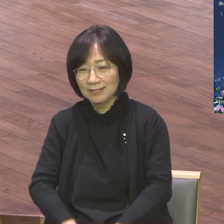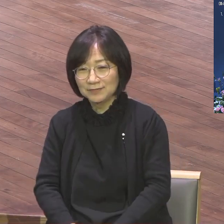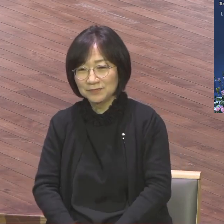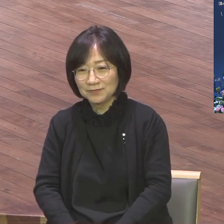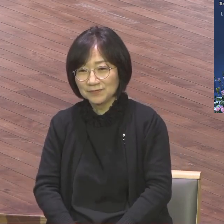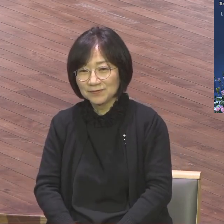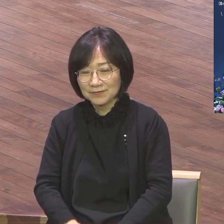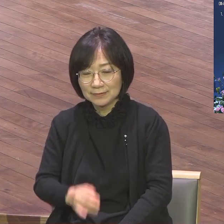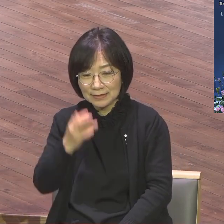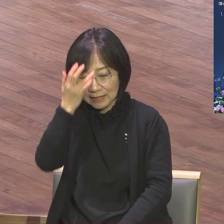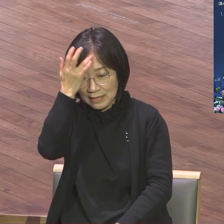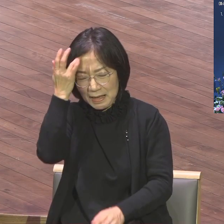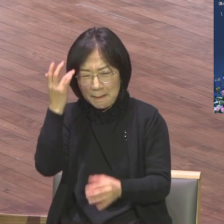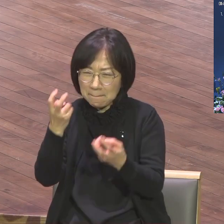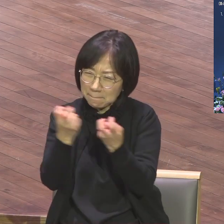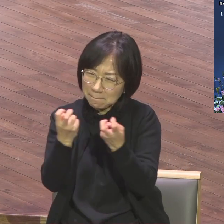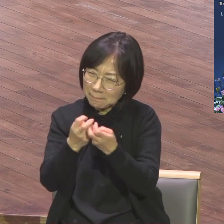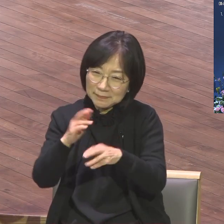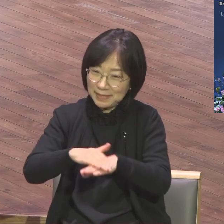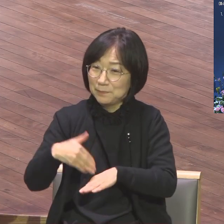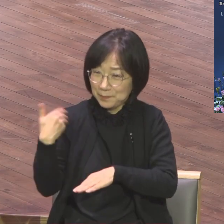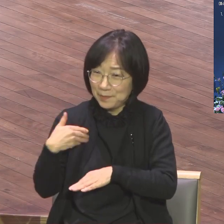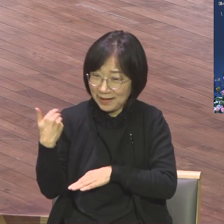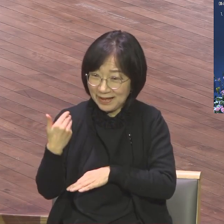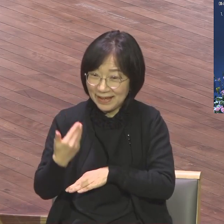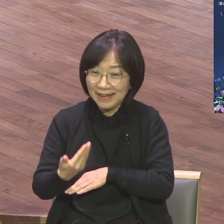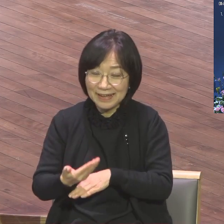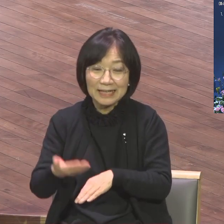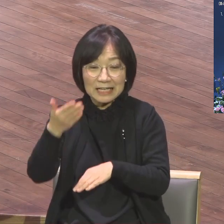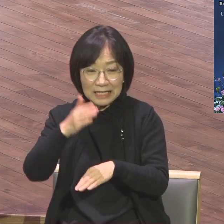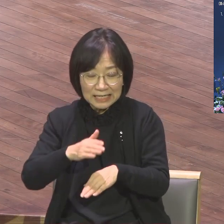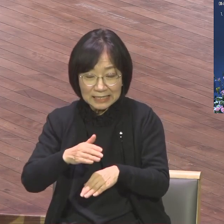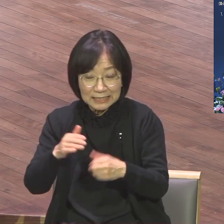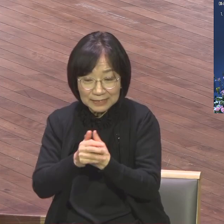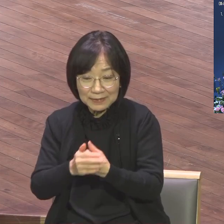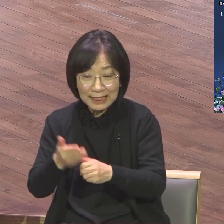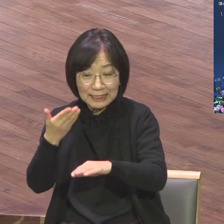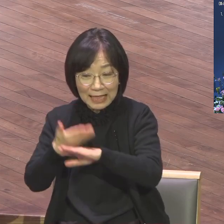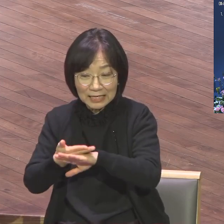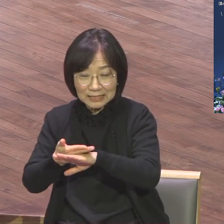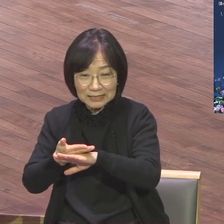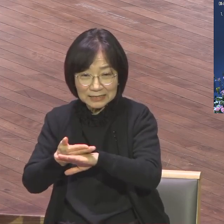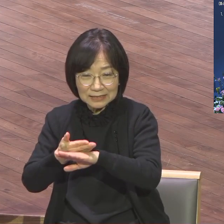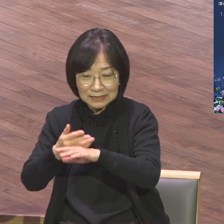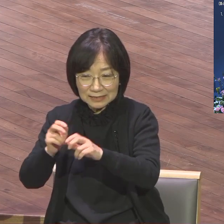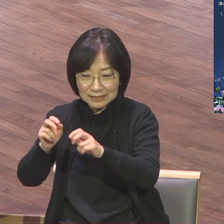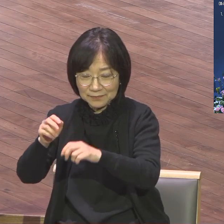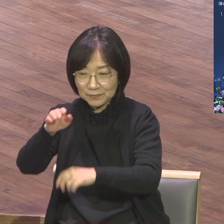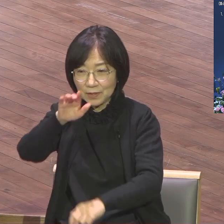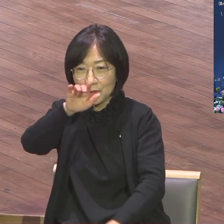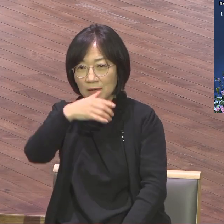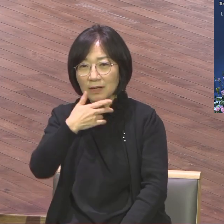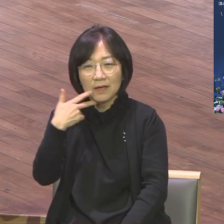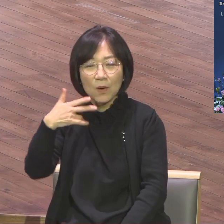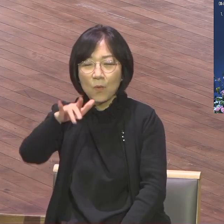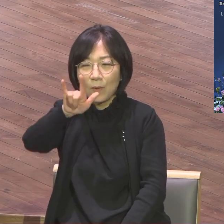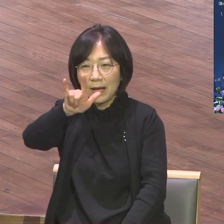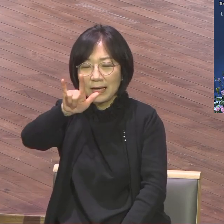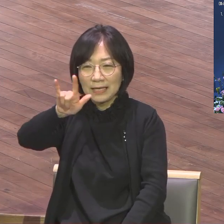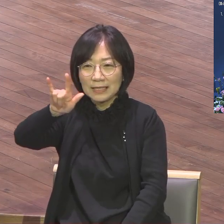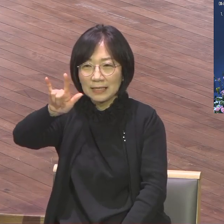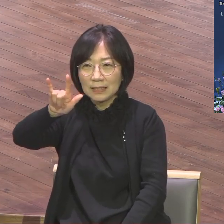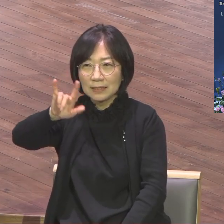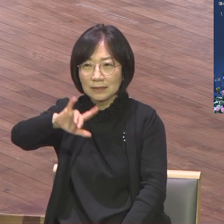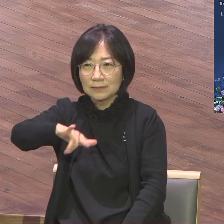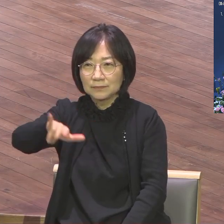전도 뭐 어떻게 할 줄도 모르지만 전도하라니까 뭐 YMCA 가가지고 뭐 전도지 5원씩 그 당시 5원에서 5원씩 하는 전도지